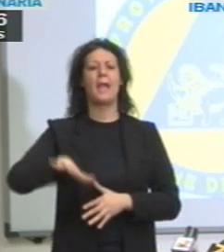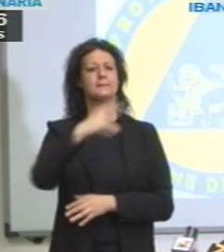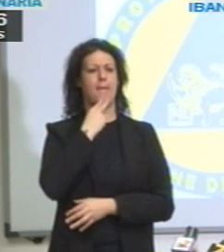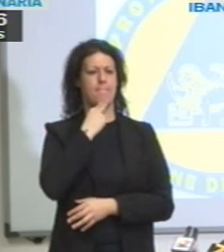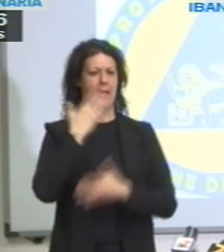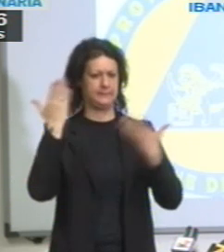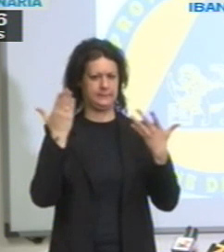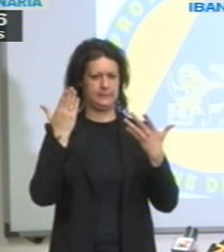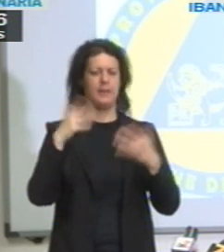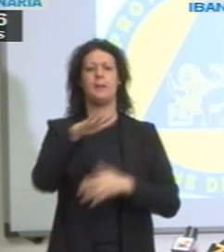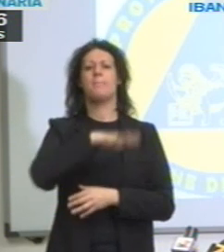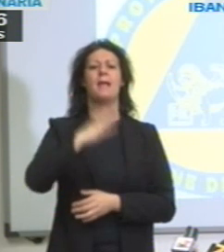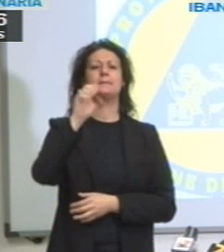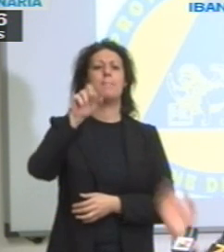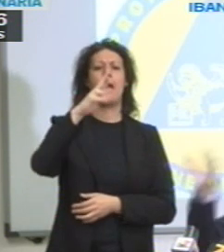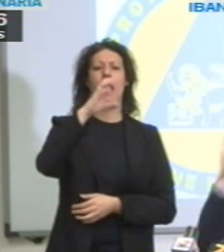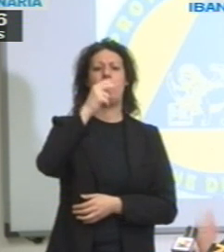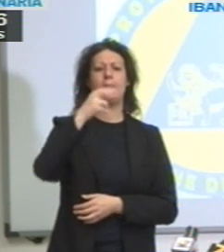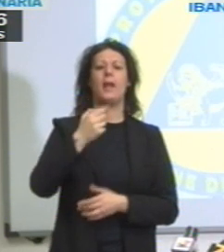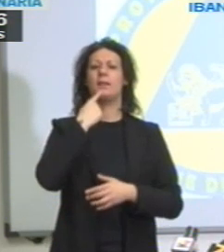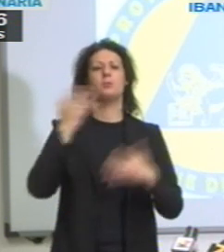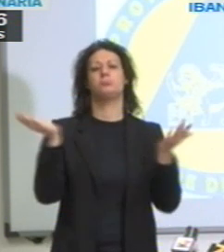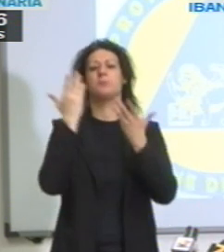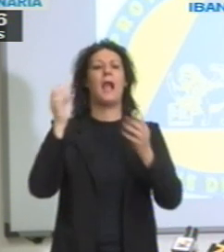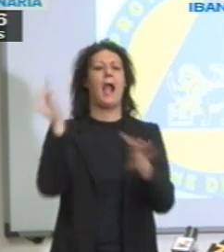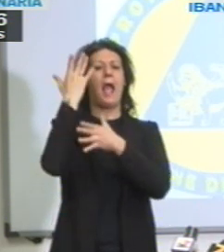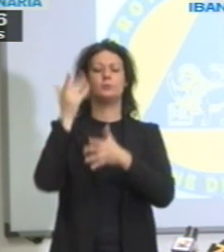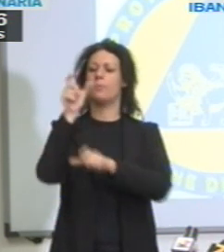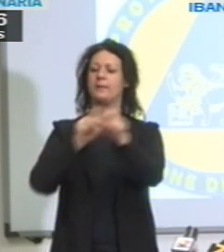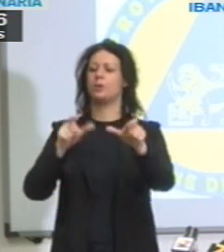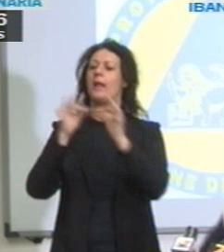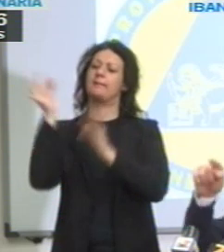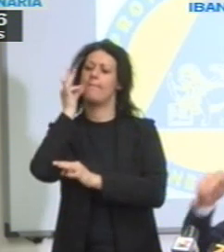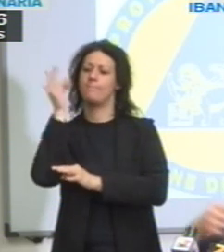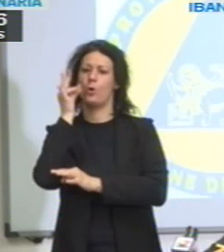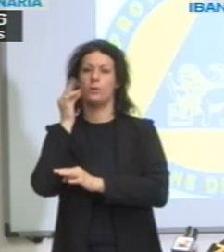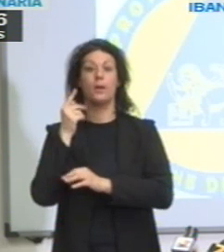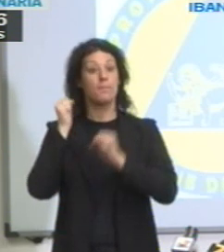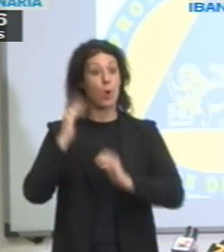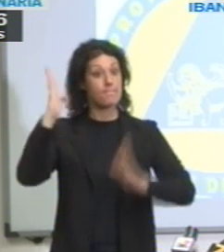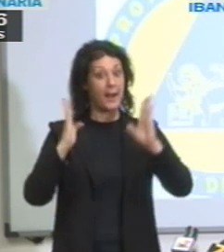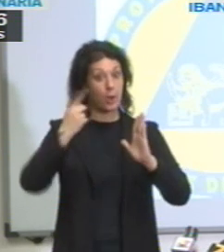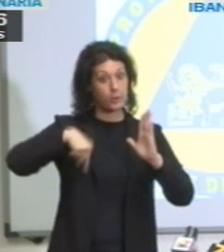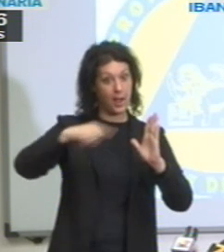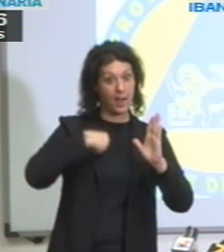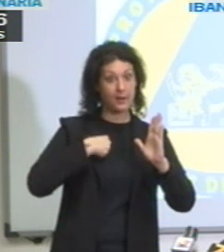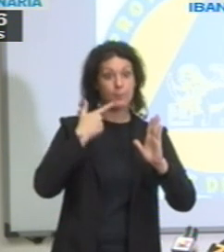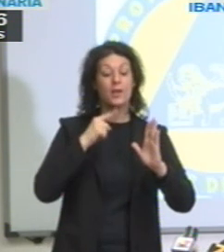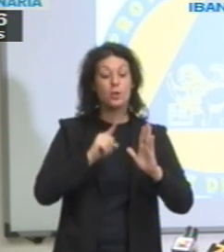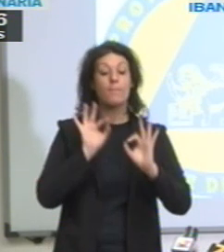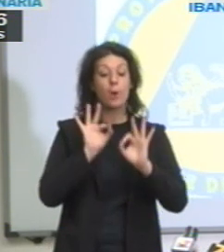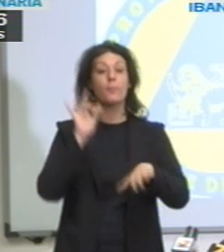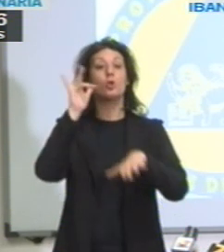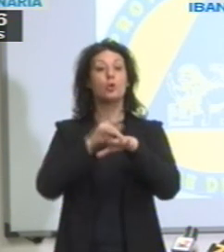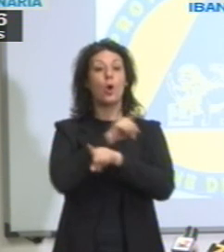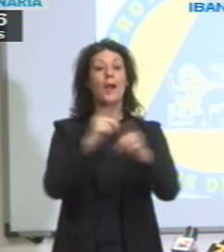piazza Barche, piazza Ferretto e dici boh, adesso fermo un po' dei tamponi, non puoi paragonare quei tamponi con i miei che faccio nelle case di riposo.